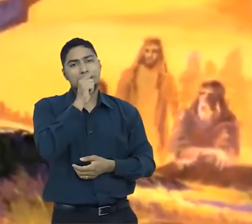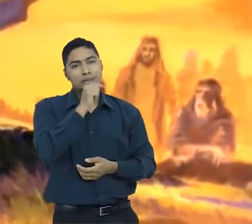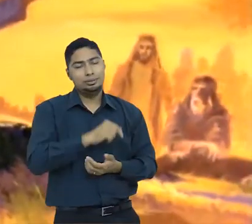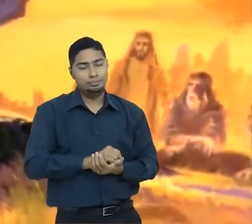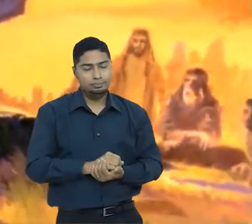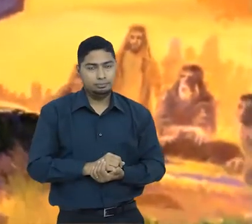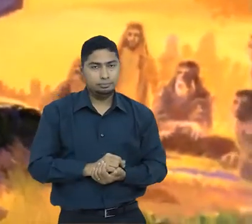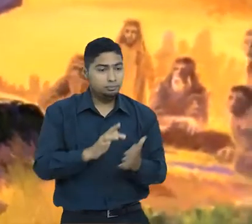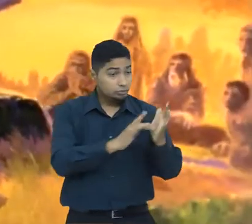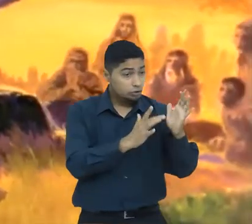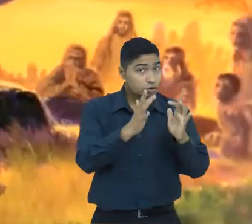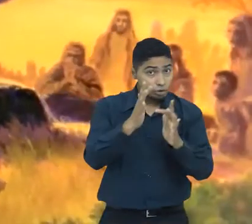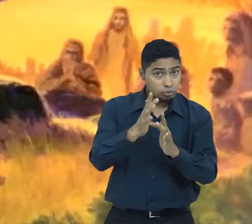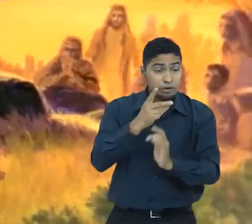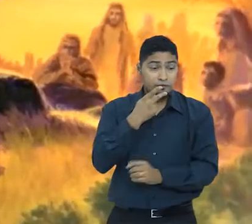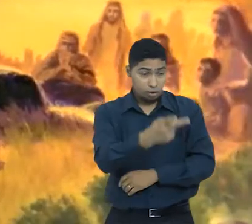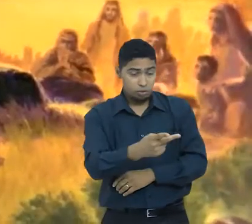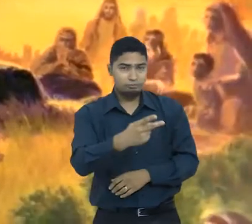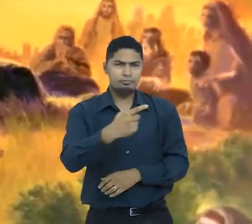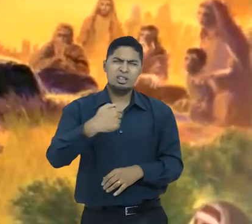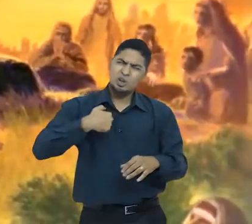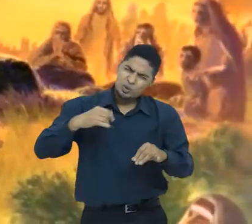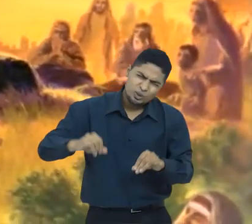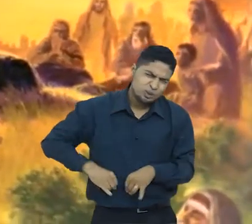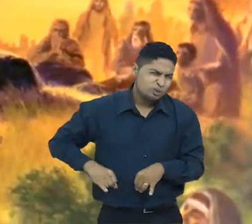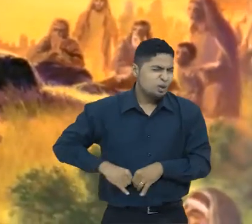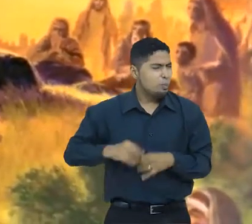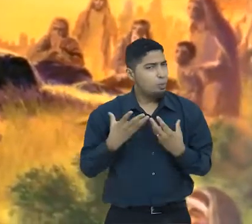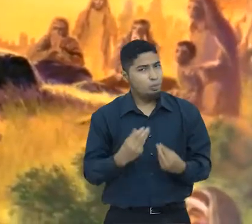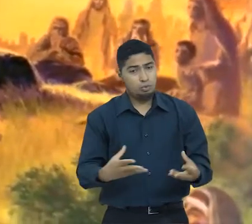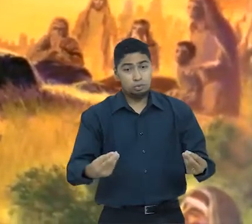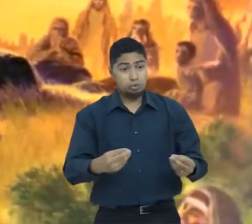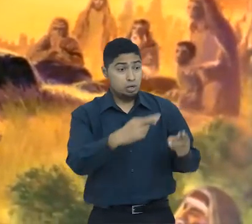Jesus contou que sofreria muito e seria desprezado pelos líderes religiosos, que